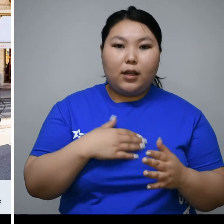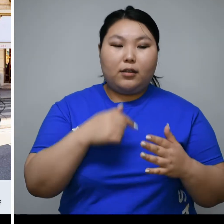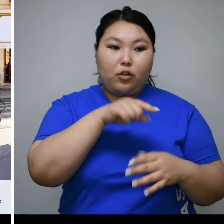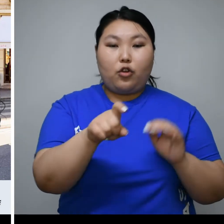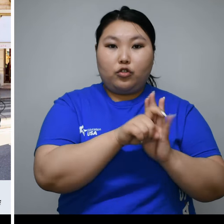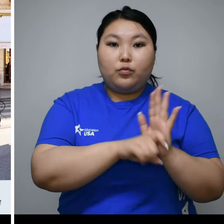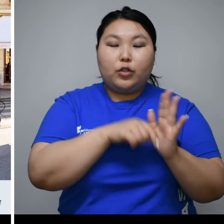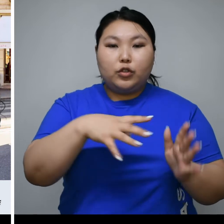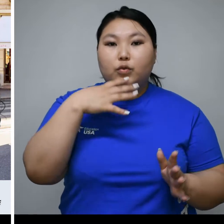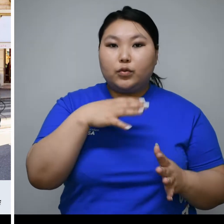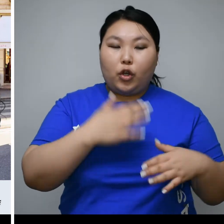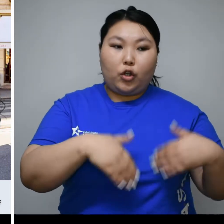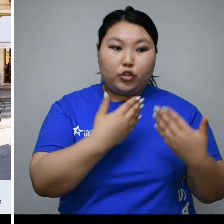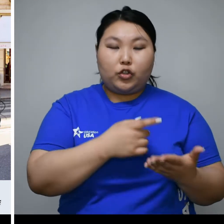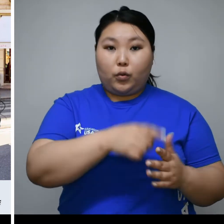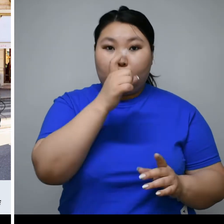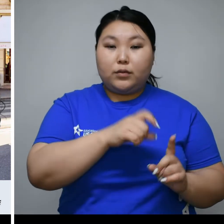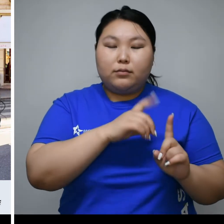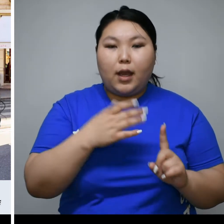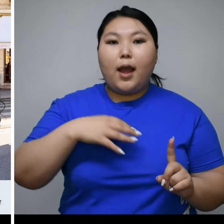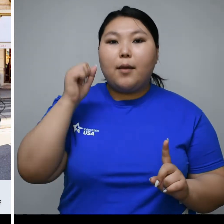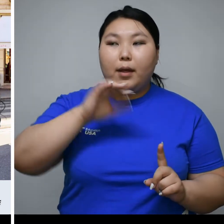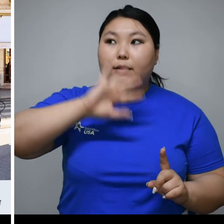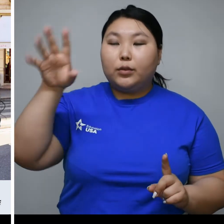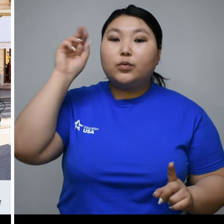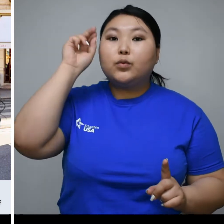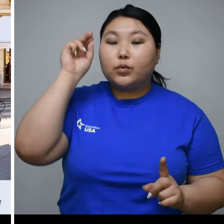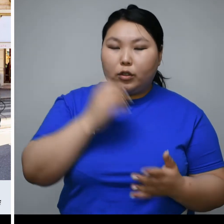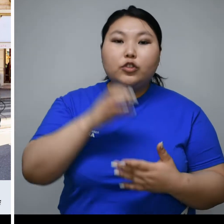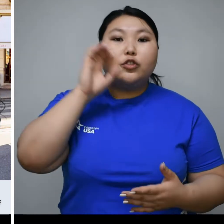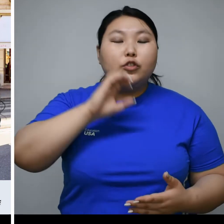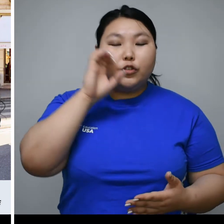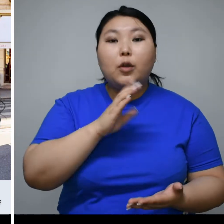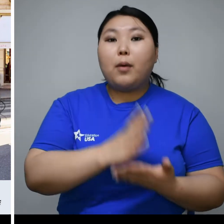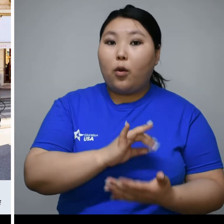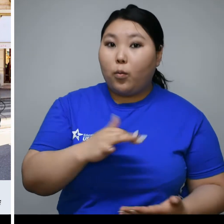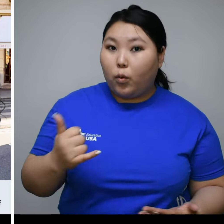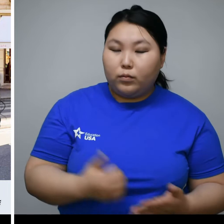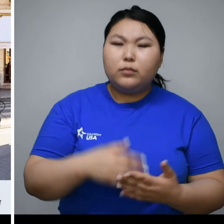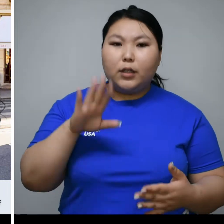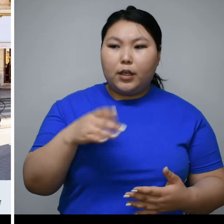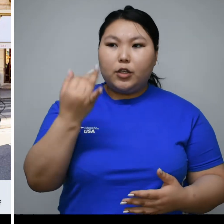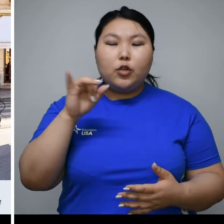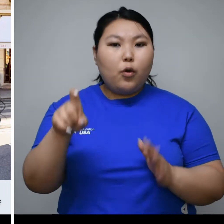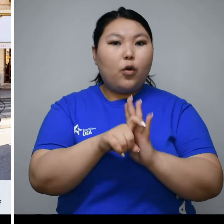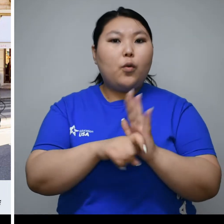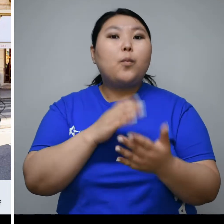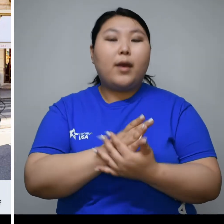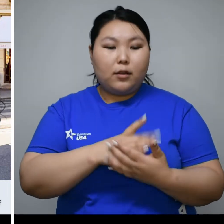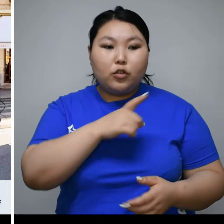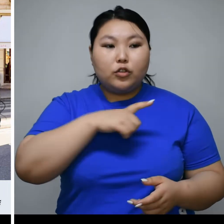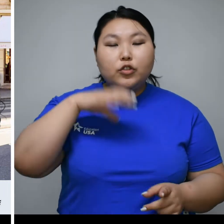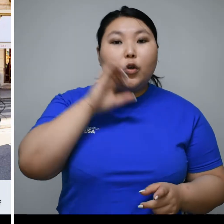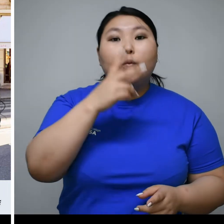тэр хөтөлбөрийн зөвлөгөө өгдөг ихч ерөнхийдөө Америк явж сурах сонирхолтой байгаа юм уу? Нэр ийм хөтөлбөр үүдэм